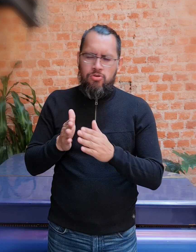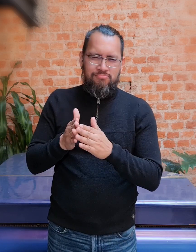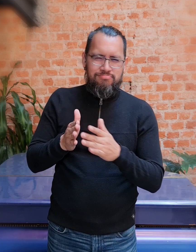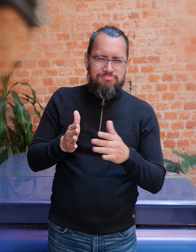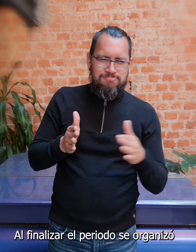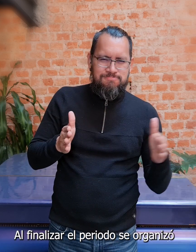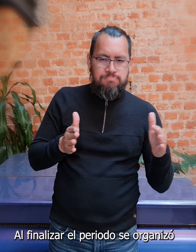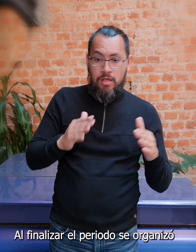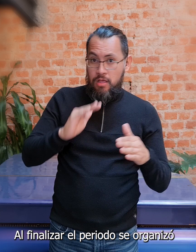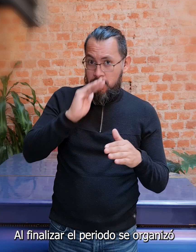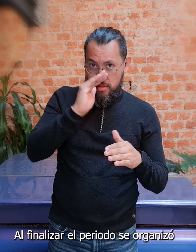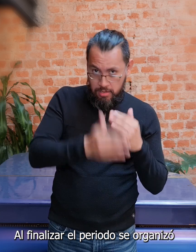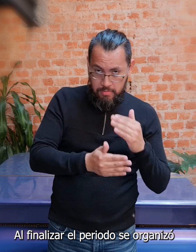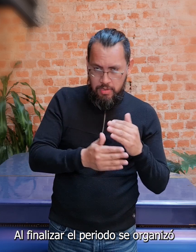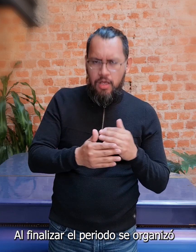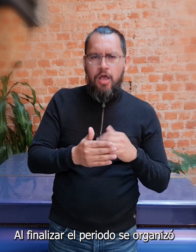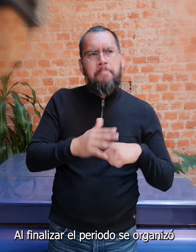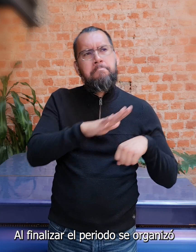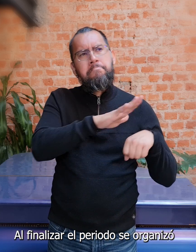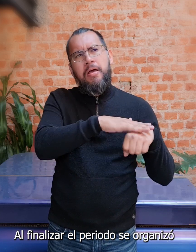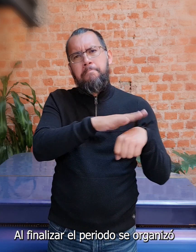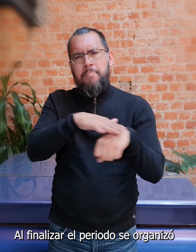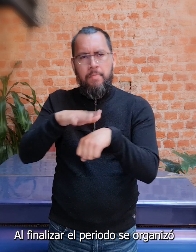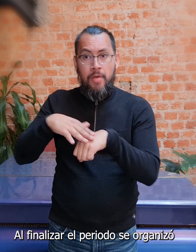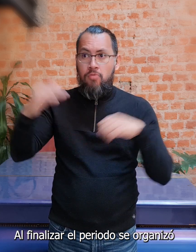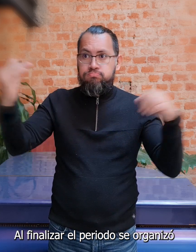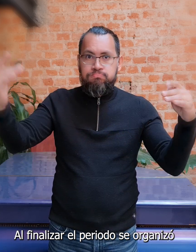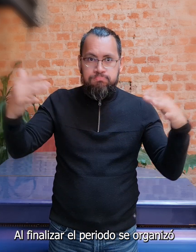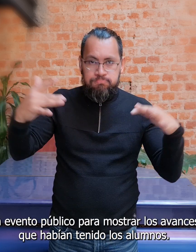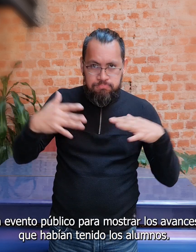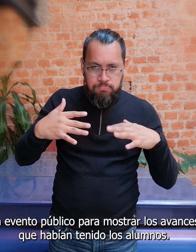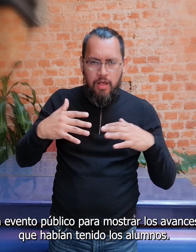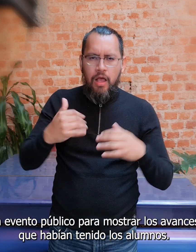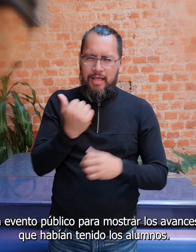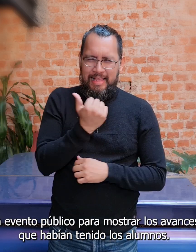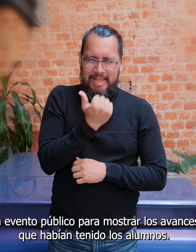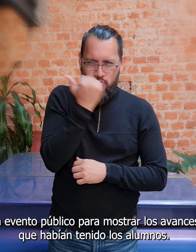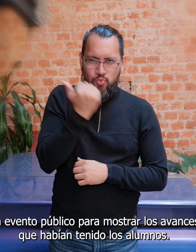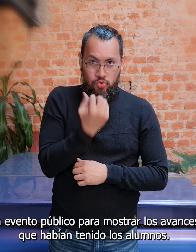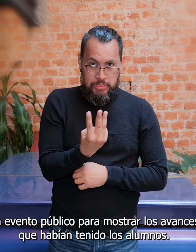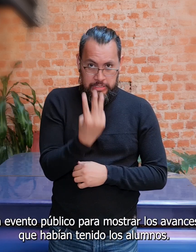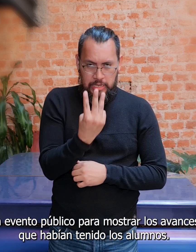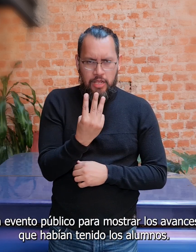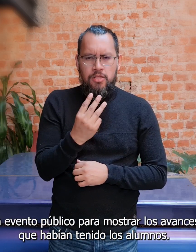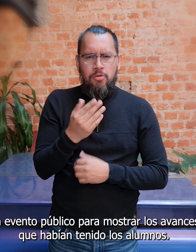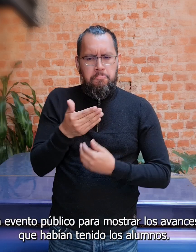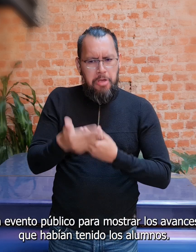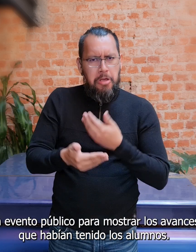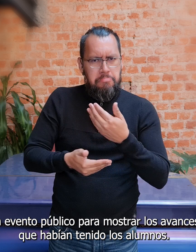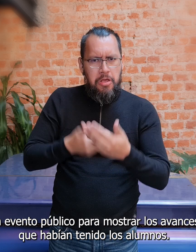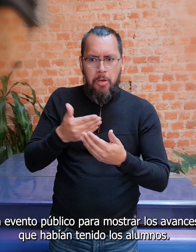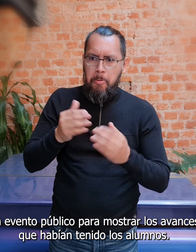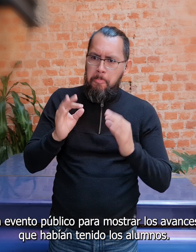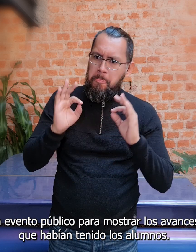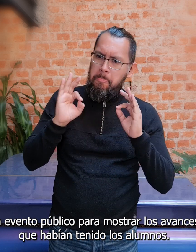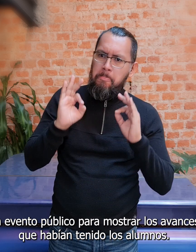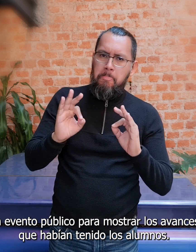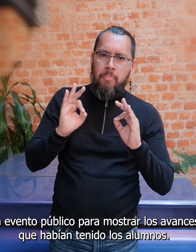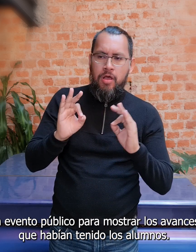Al finalizar el periodo, se organizó un evento público para mostrar los avances que habían tenido